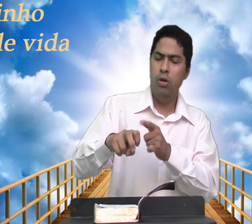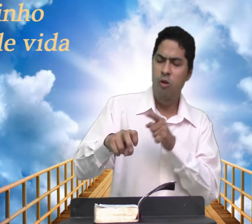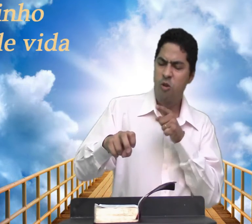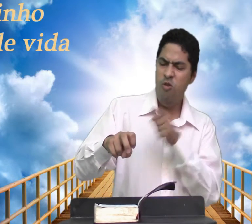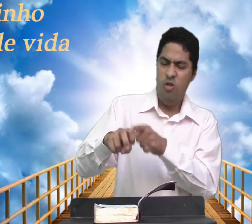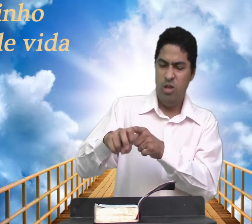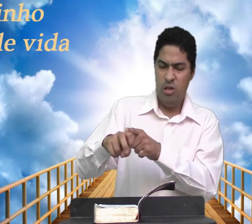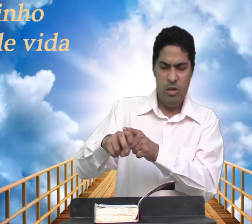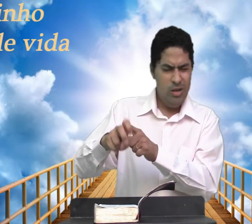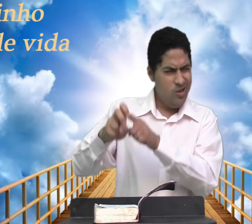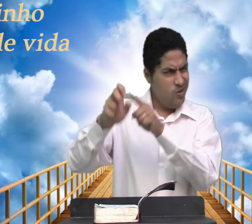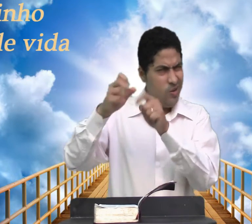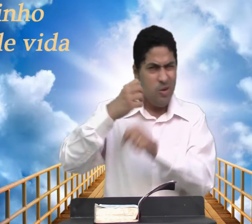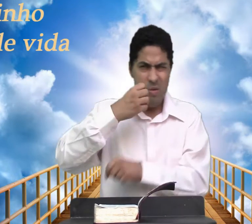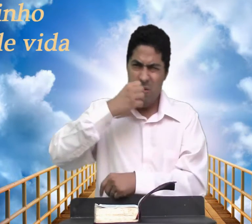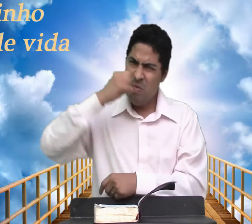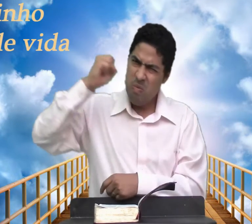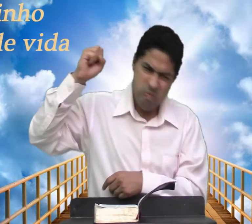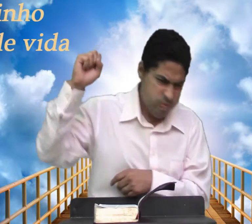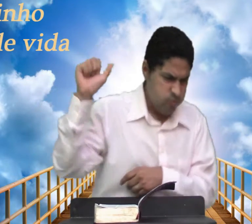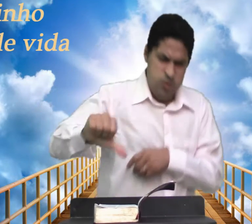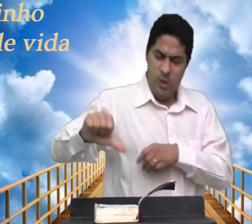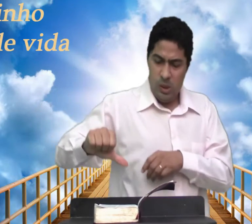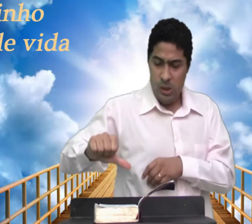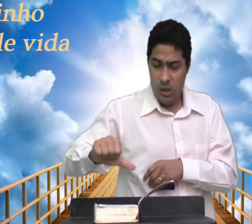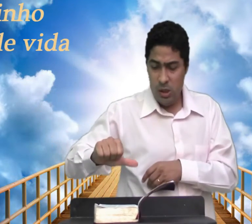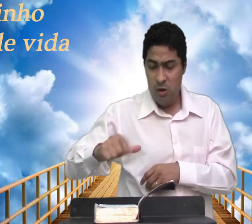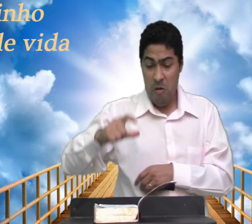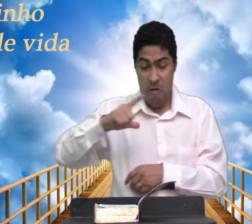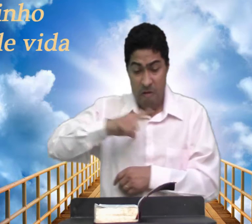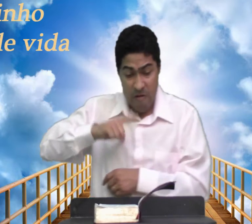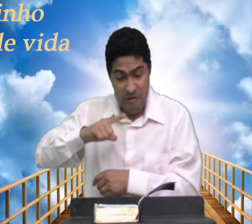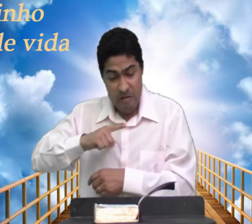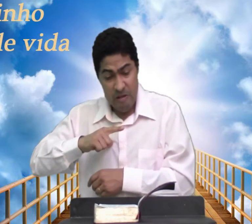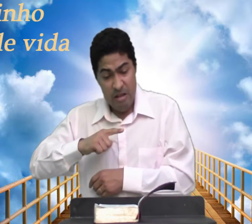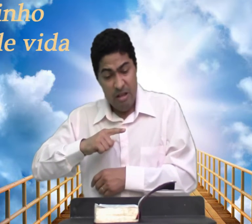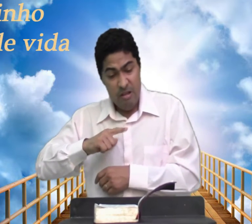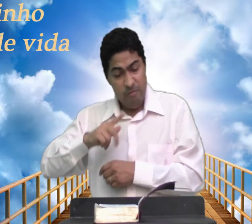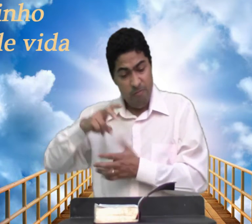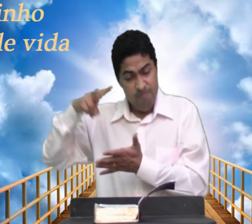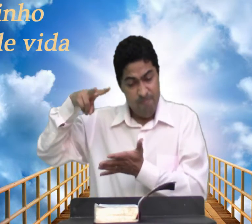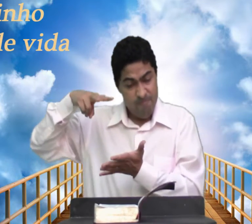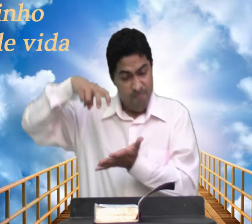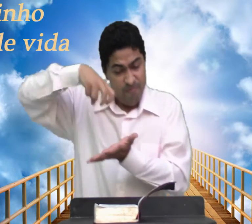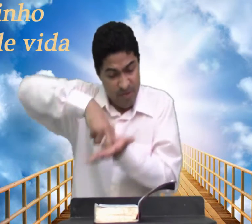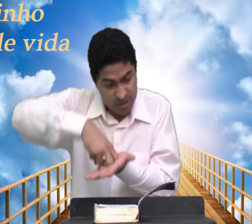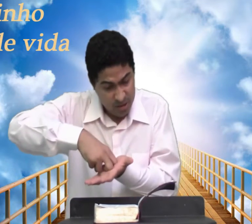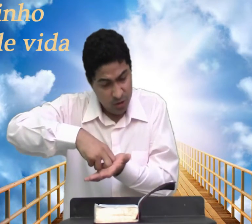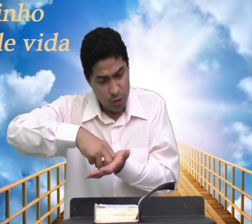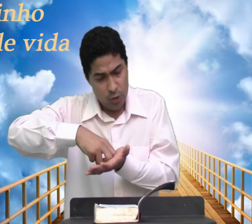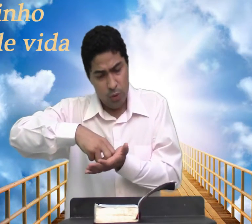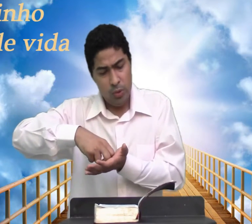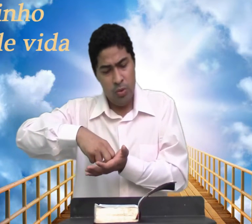Você rastejará todos os dias da sua vida e comerá pó.